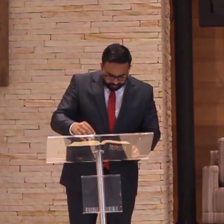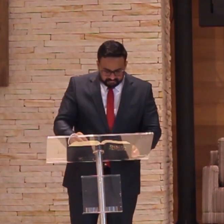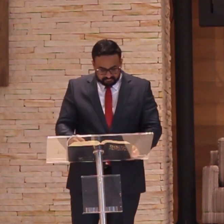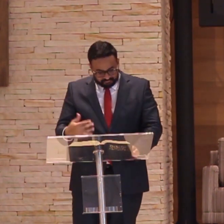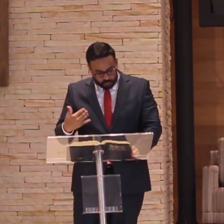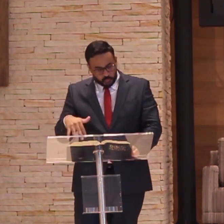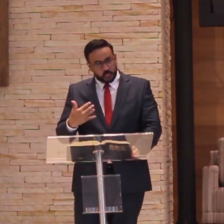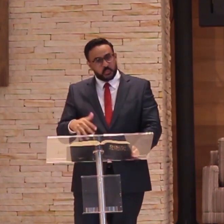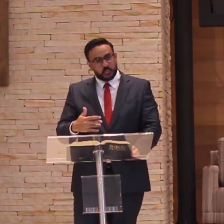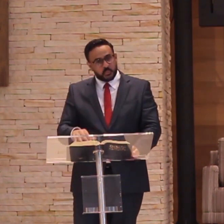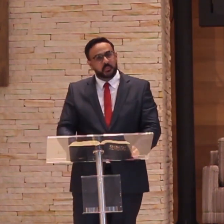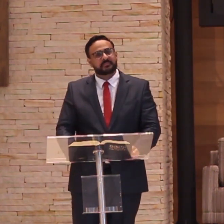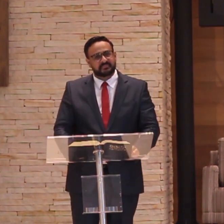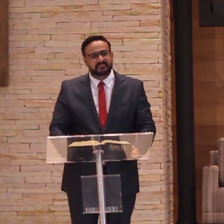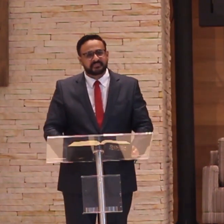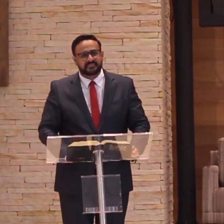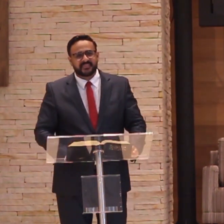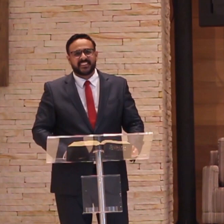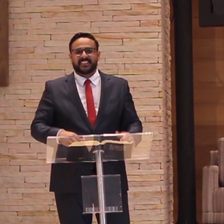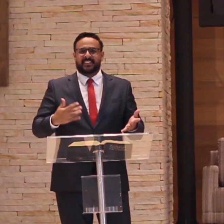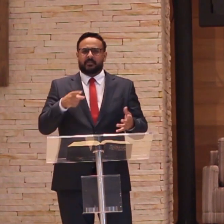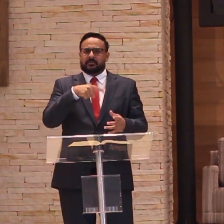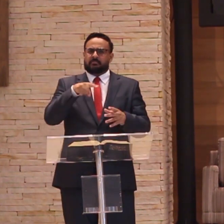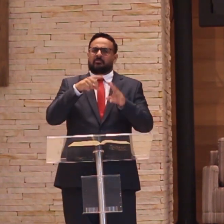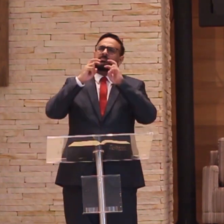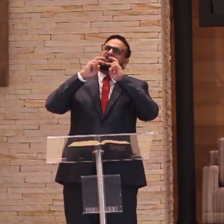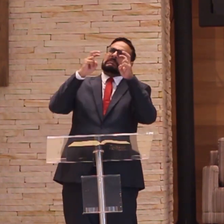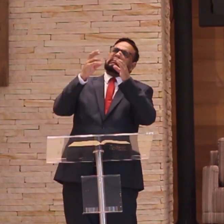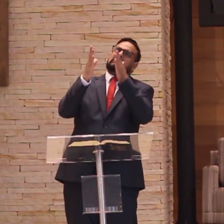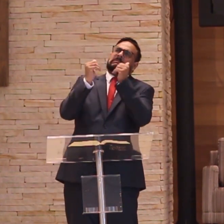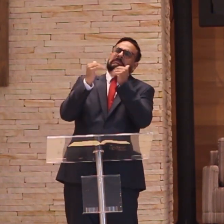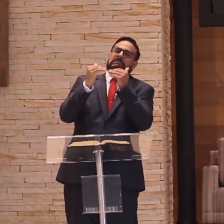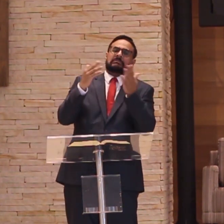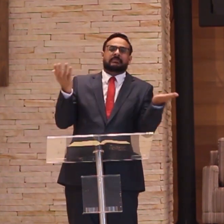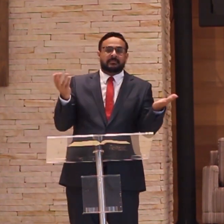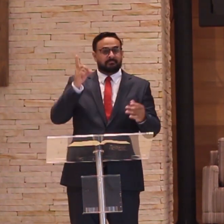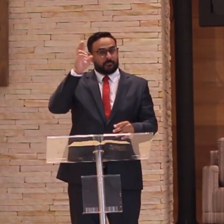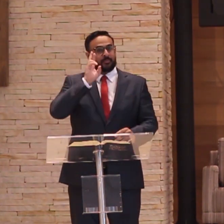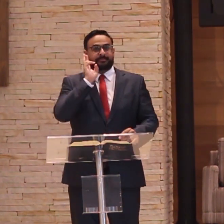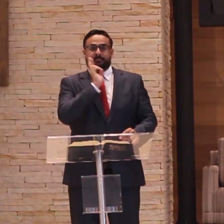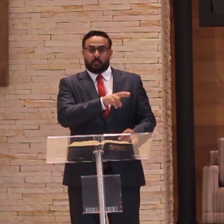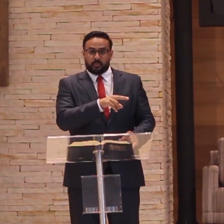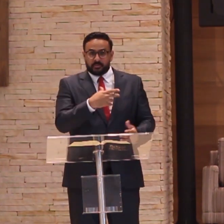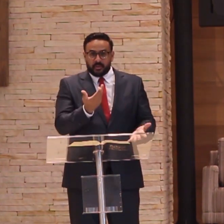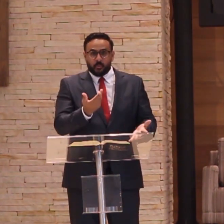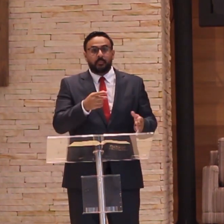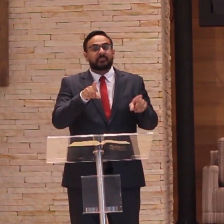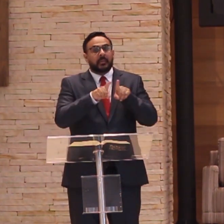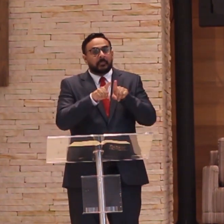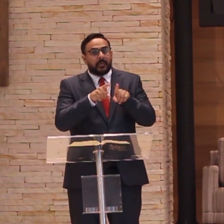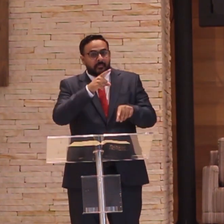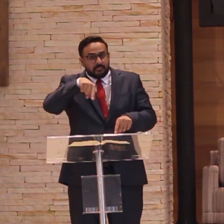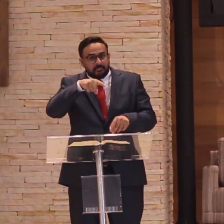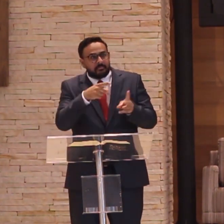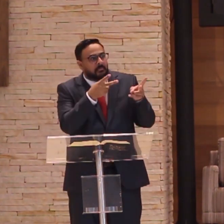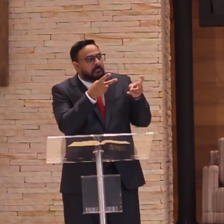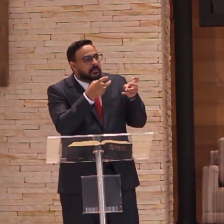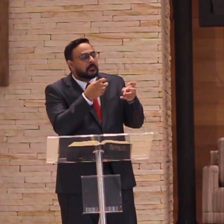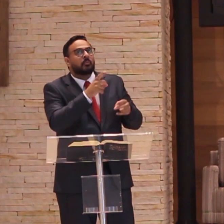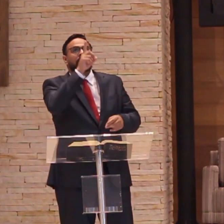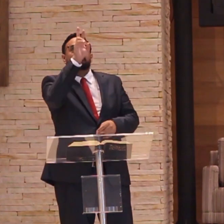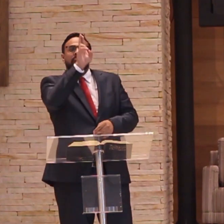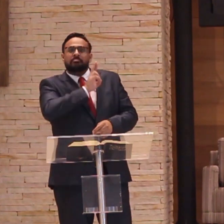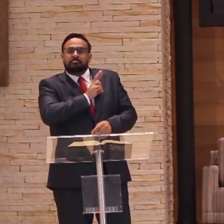como o Senhor prometeu, e entre os sobreviventes aqueles que o Senhor chamar. Vocês viram? Quando a